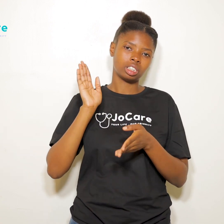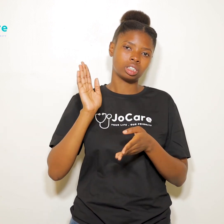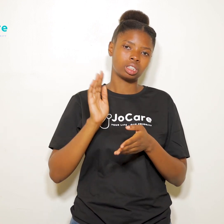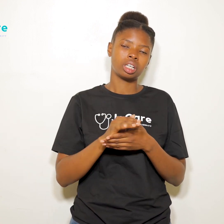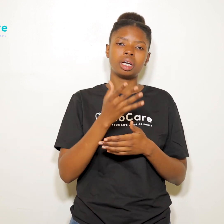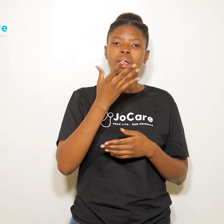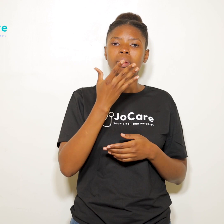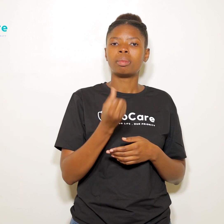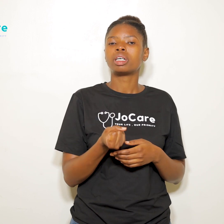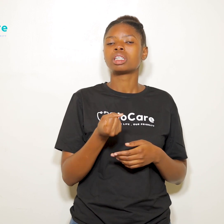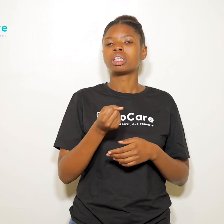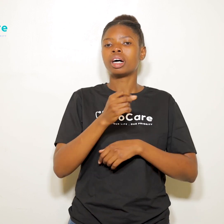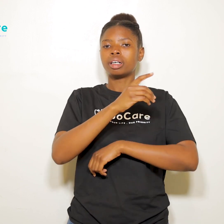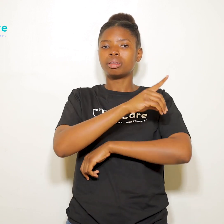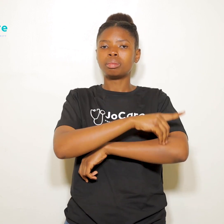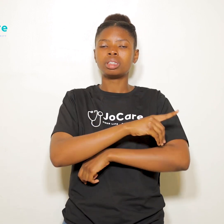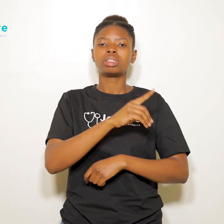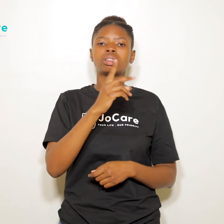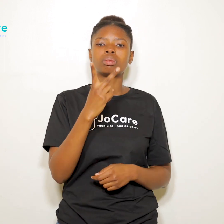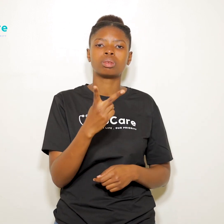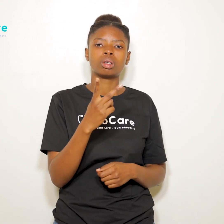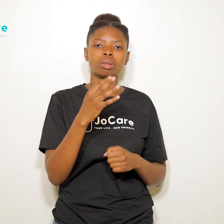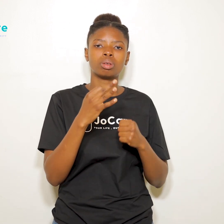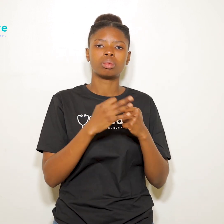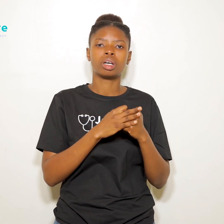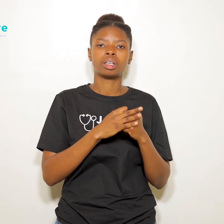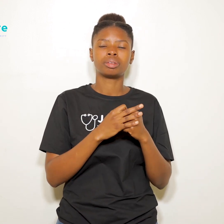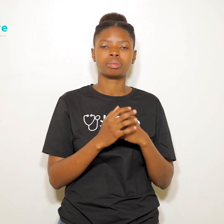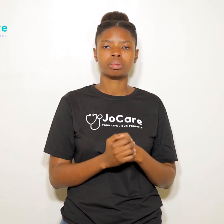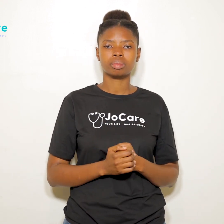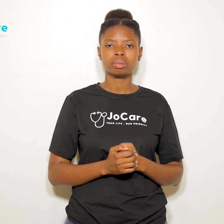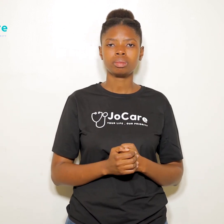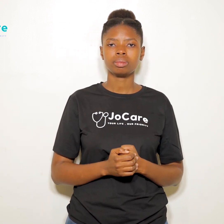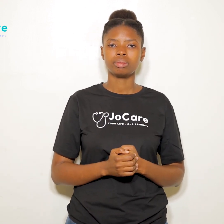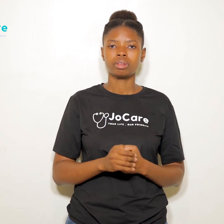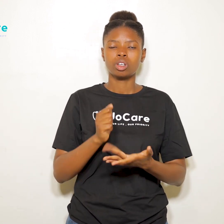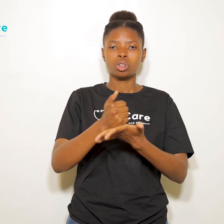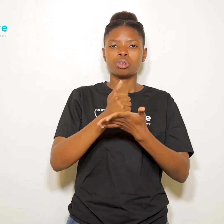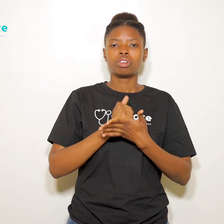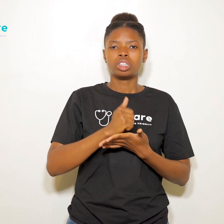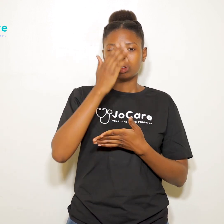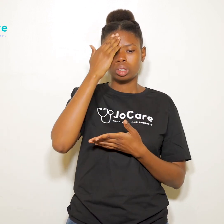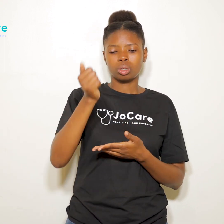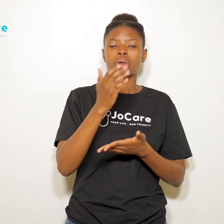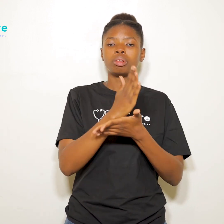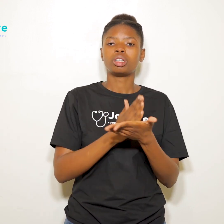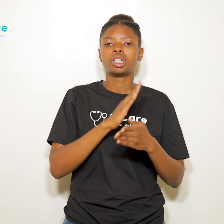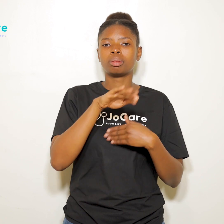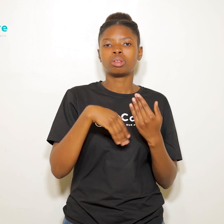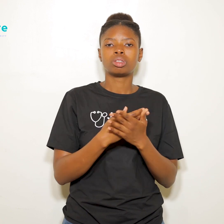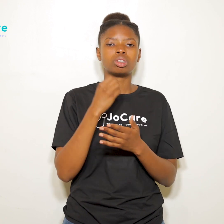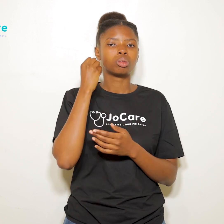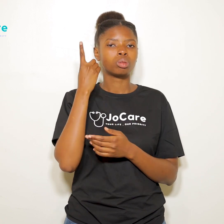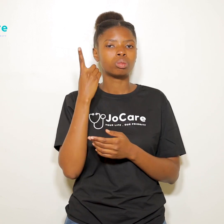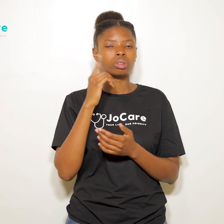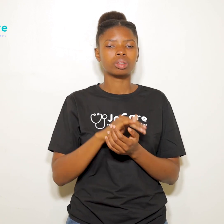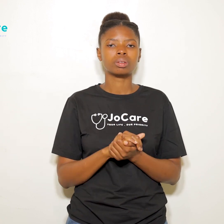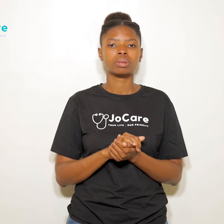iminsi 28. Iminsi 28. Udufashije kugira ngo byaye bice byose tubyumve. Ubwo igice cya